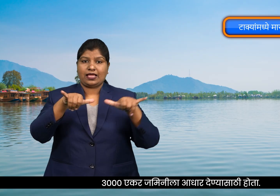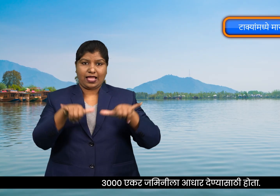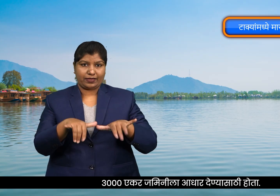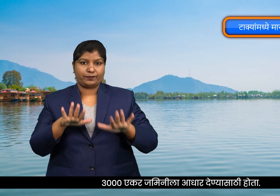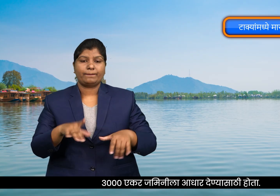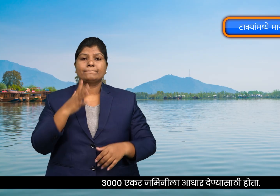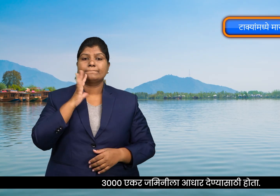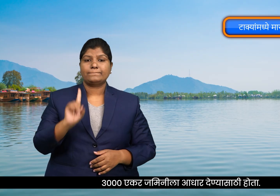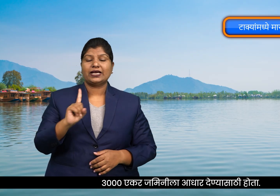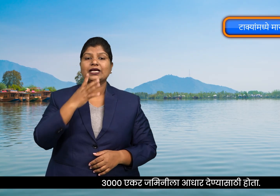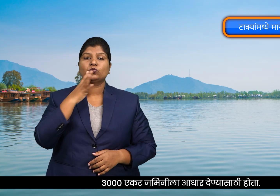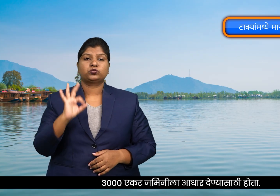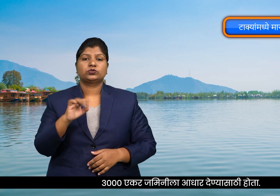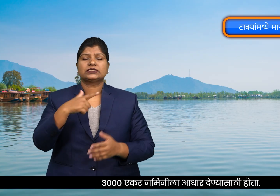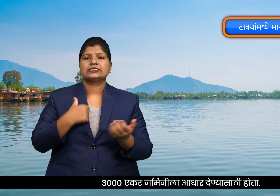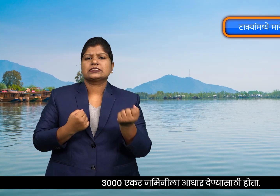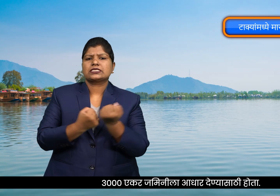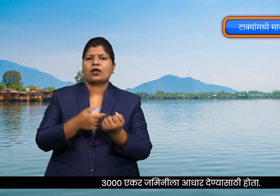आधार देण्यासाठी होतो.